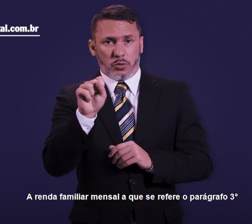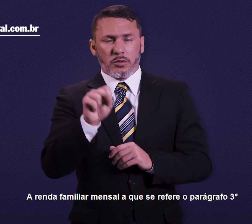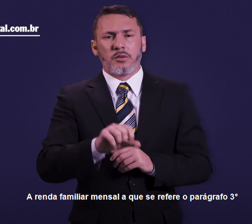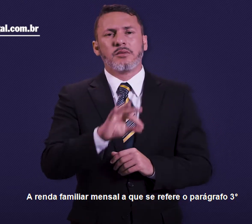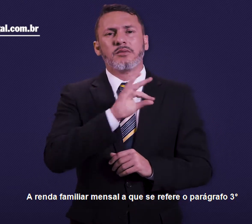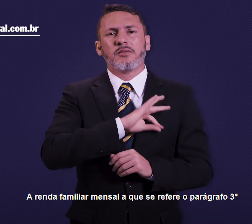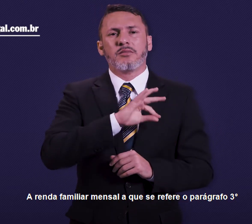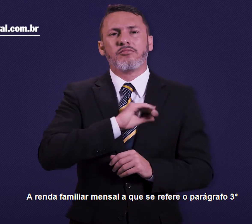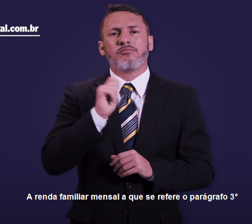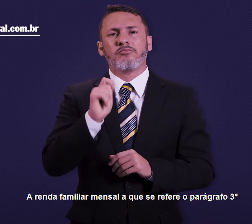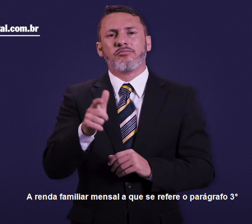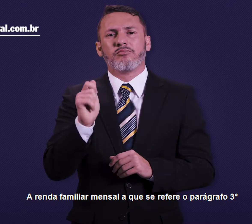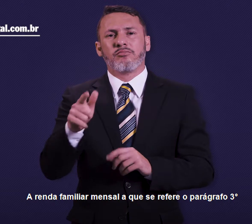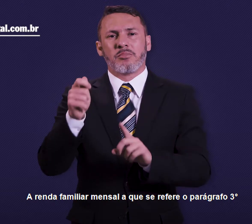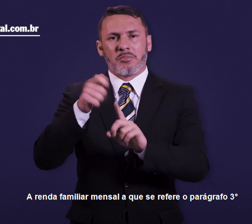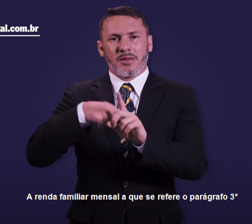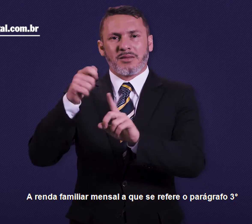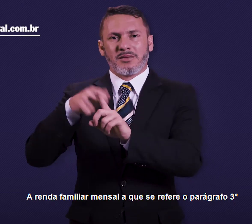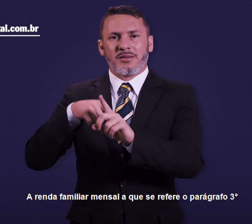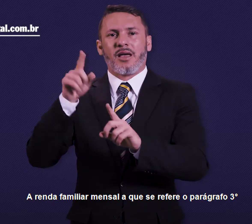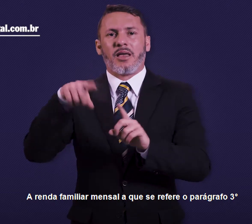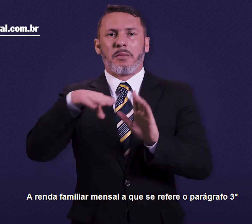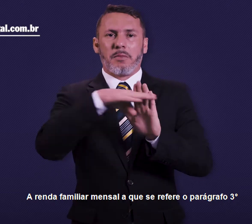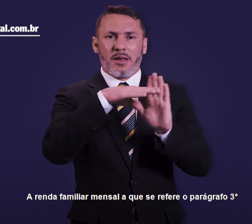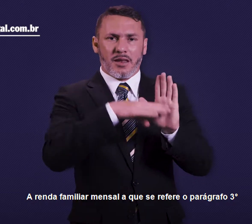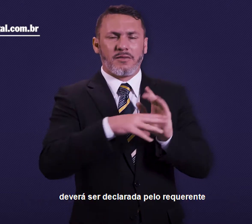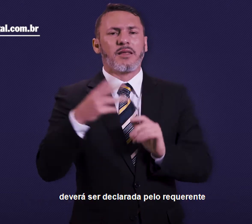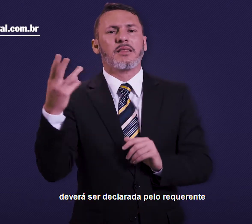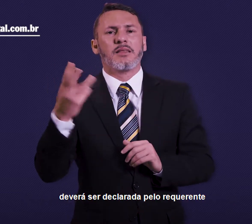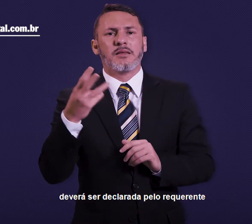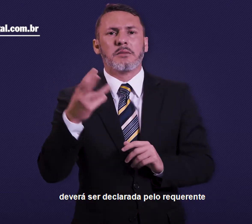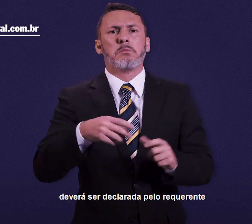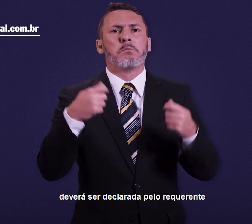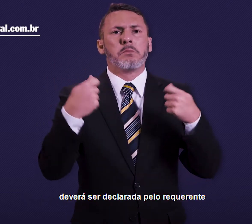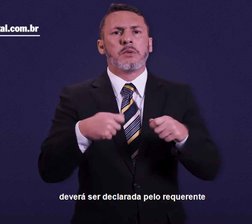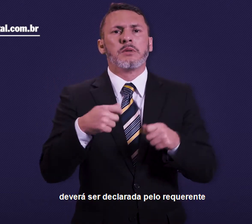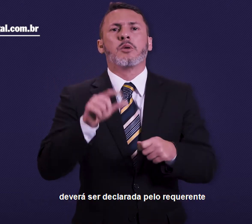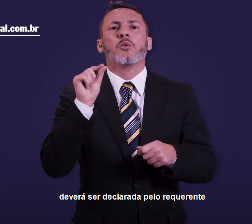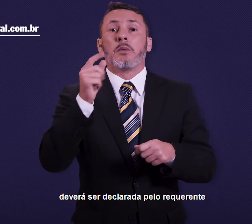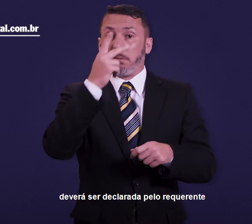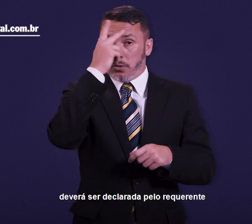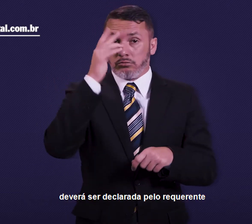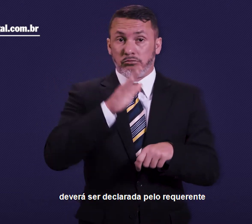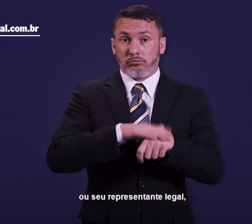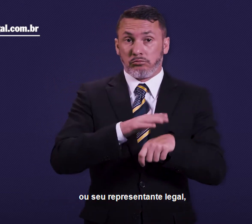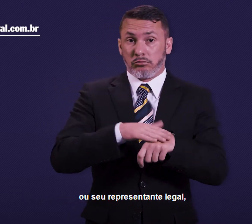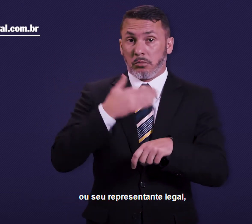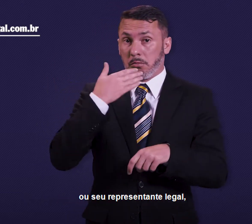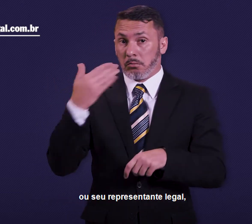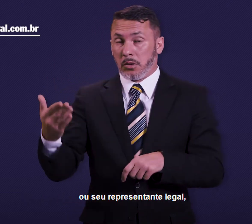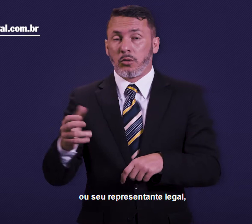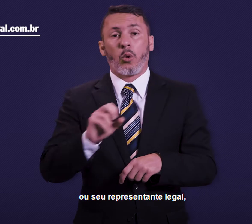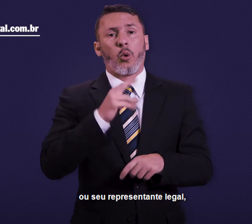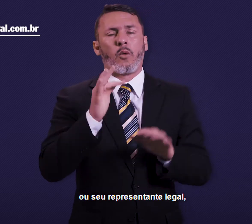familiar mensal a que se refere o parágrafo 3º deverá ser declarada pelo requerente ou seu representante